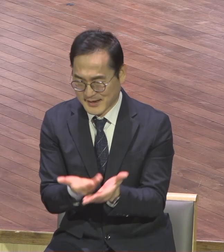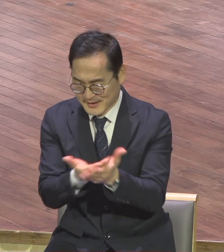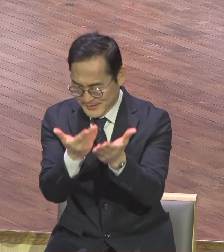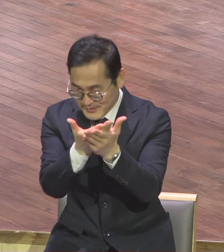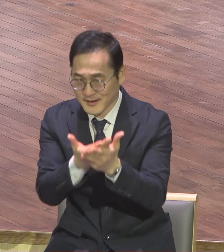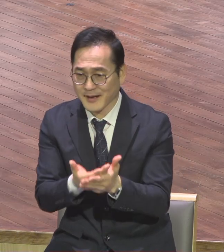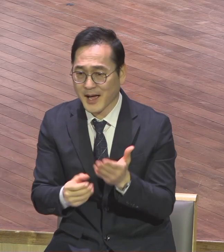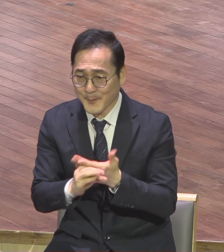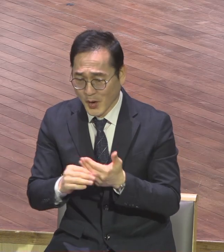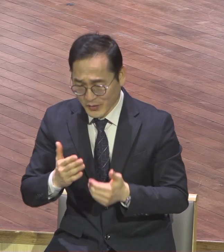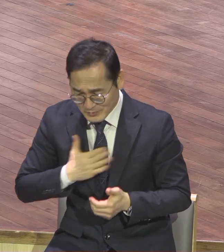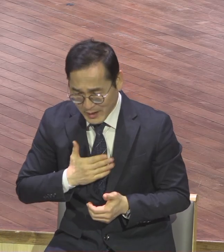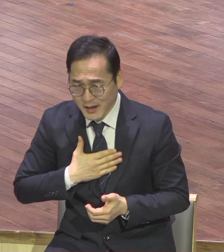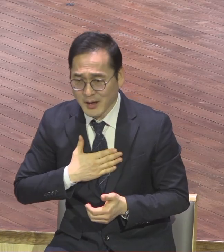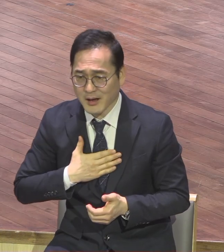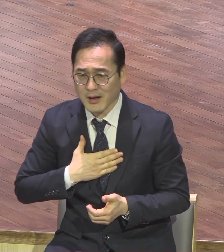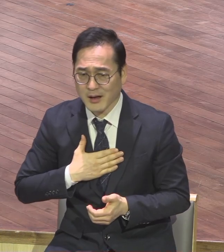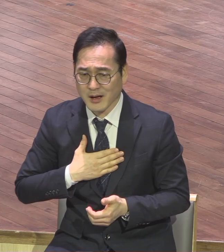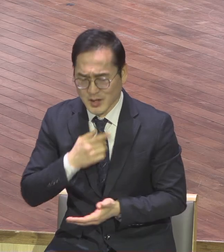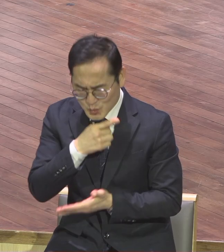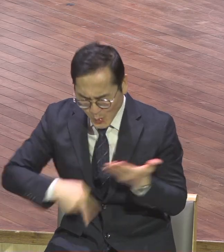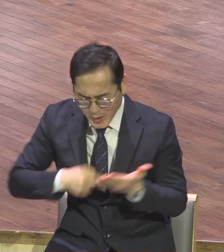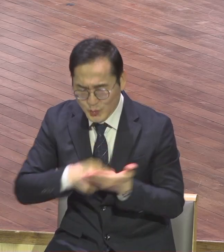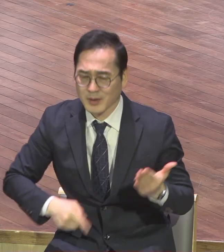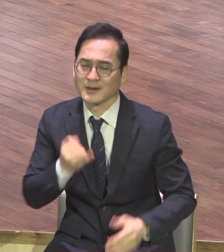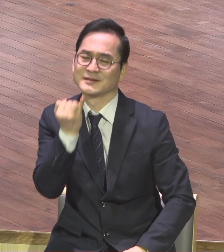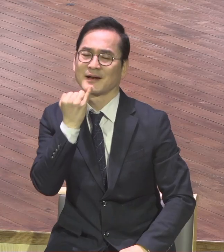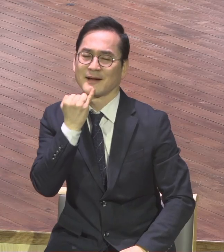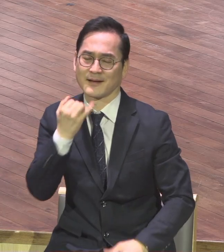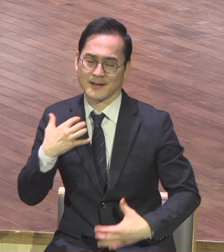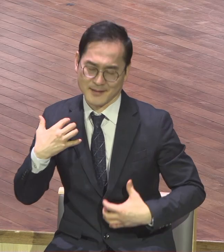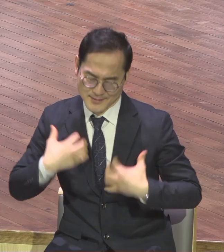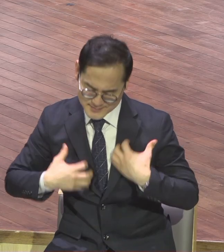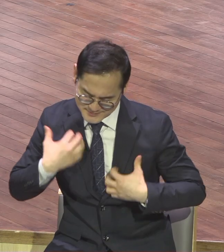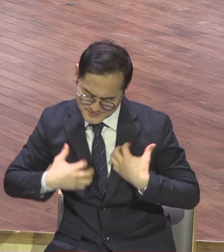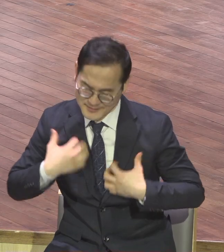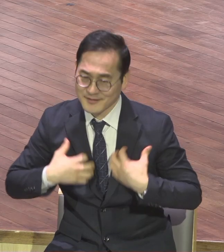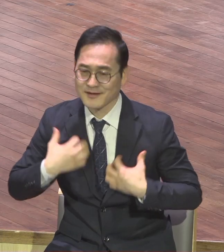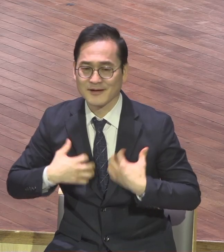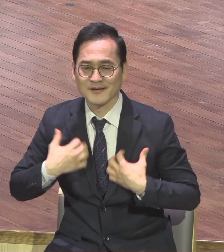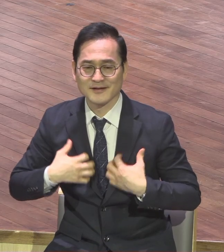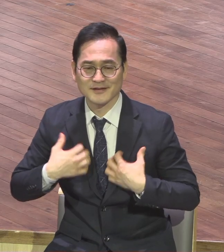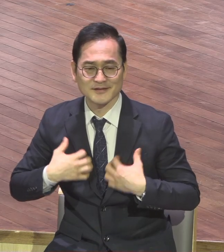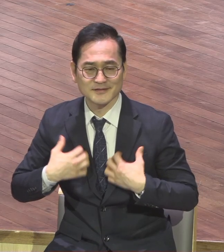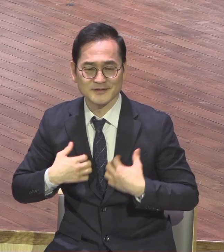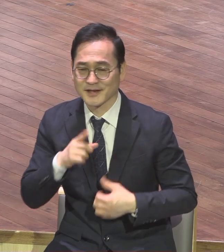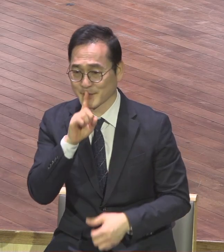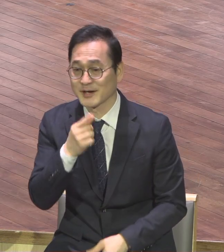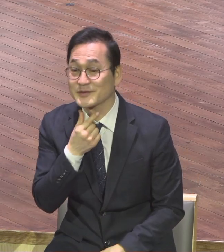내 어떤 상관없이 나는 기뻐하고 기뻐하리라.